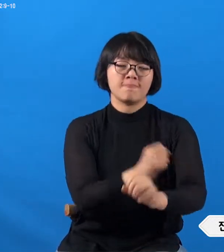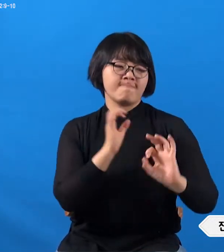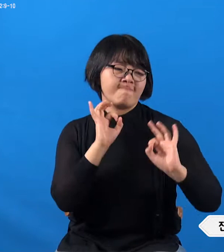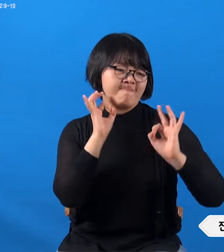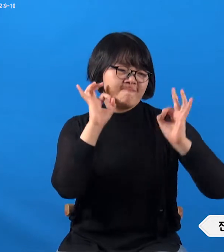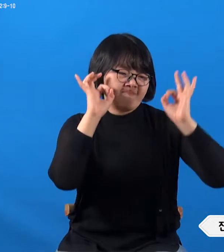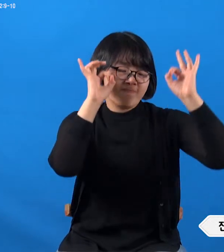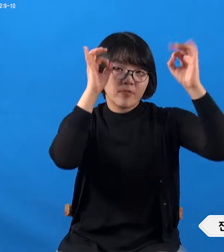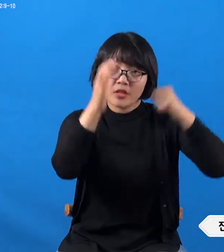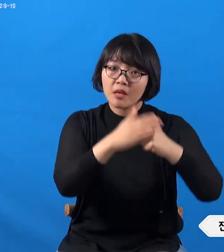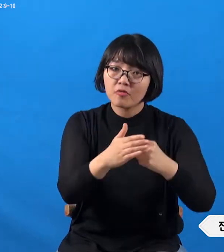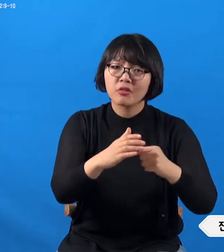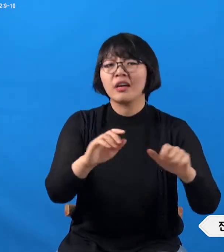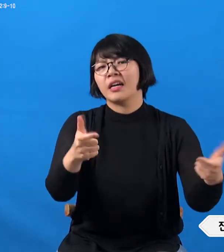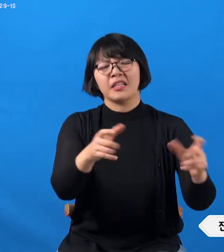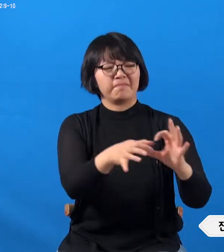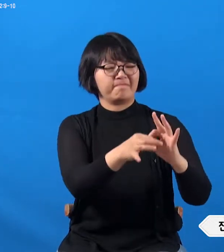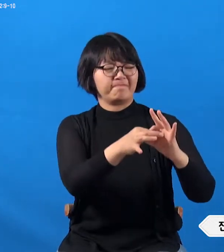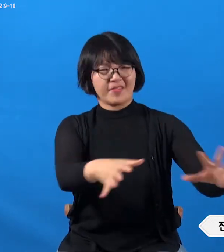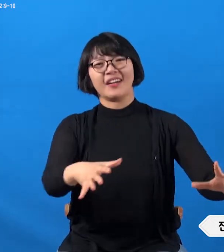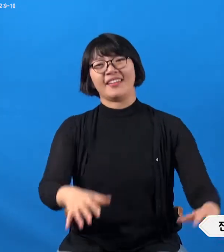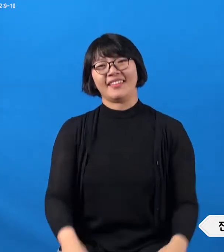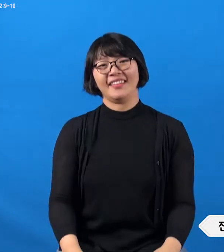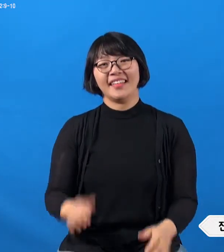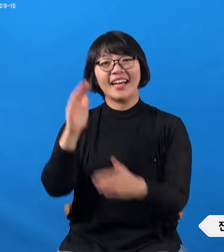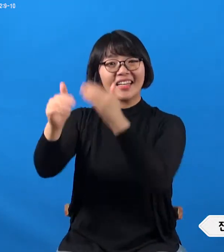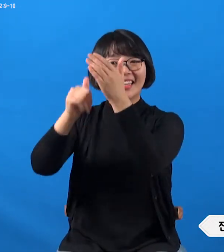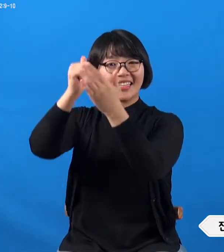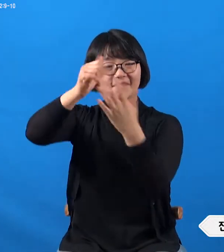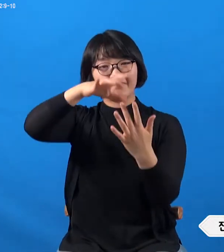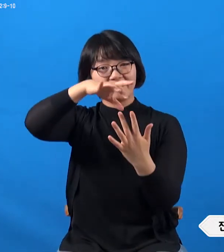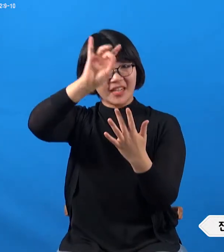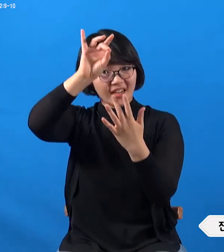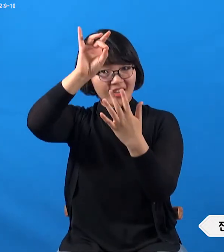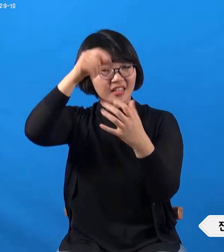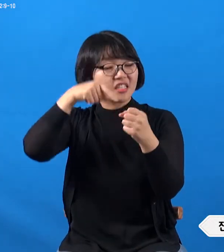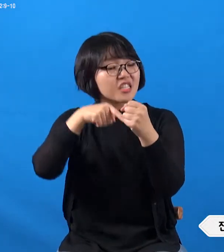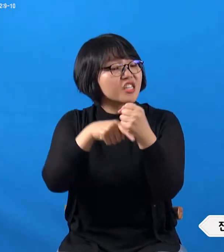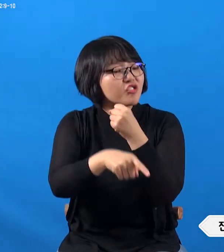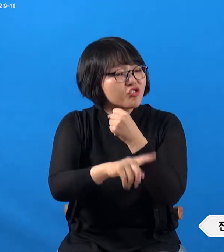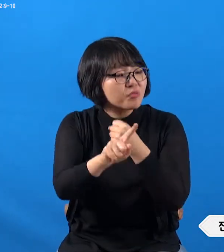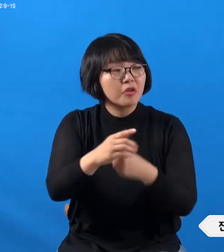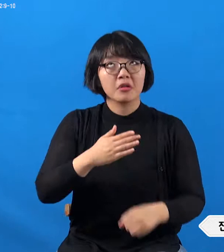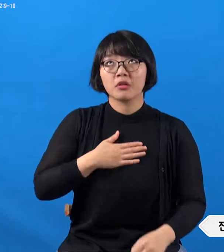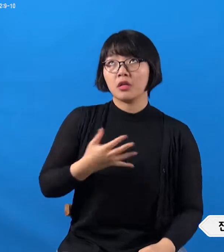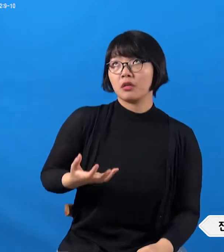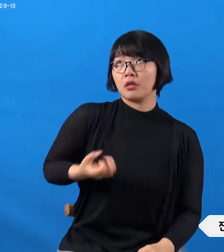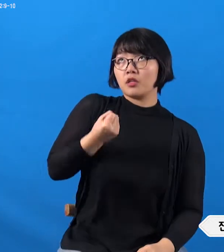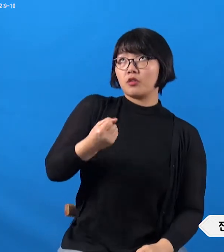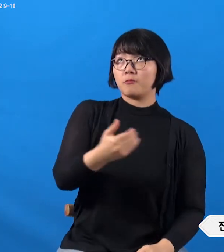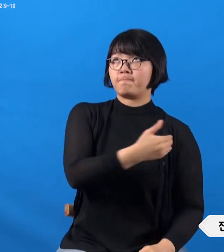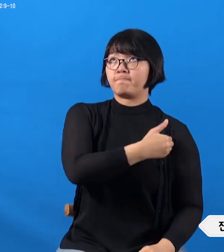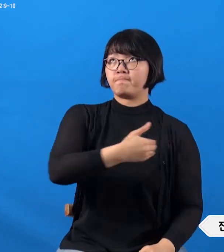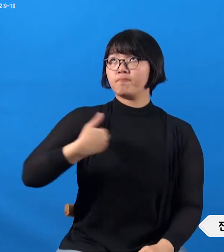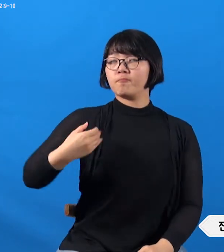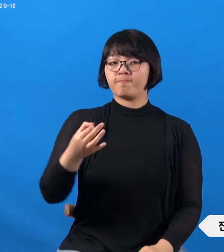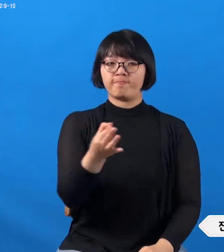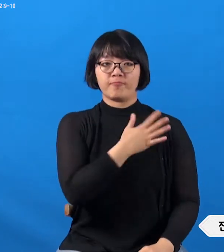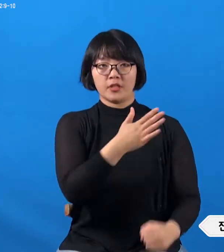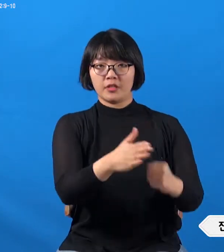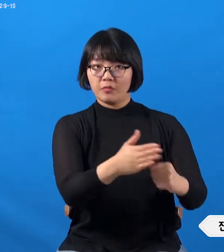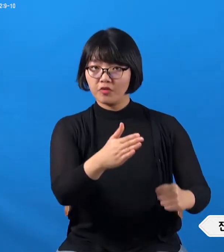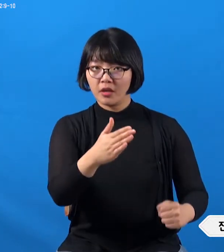관계 있지 않음을 봅니다. 하나님의 택하심은 우리가 무엇을 가지고 누리고 있음과 관계하지